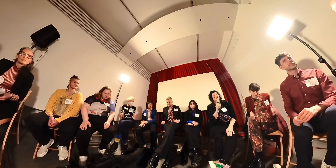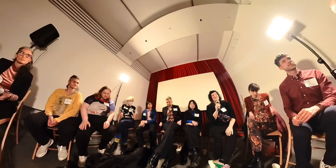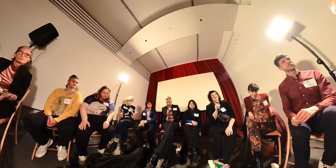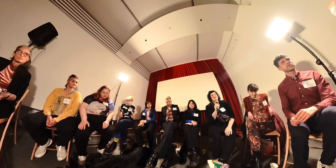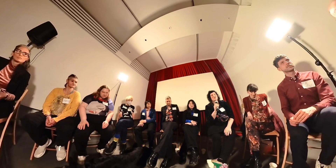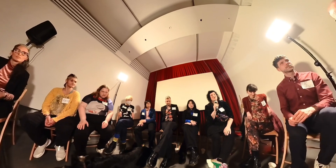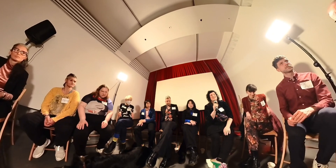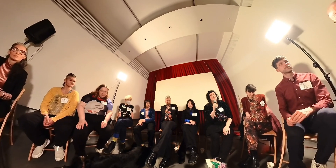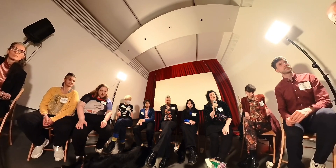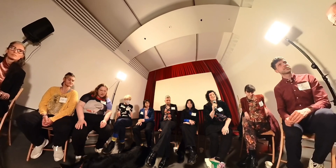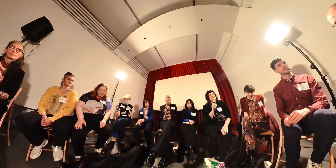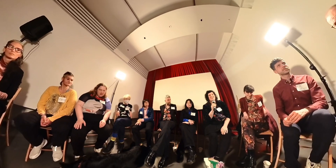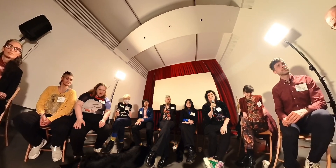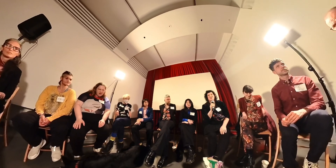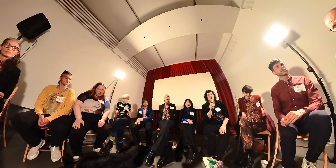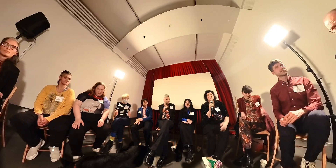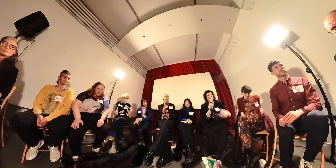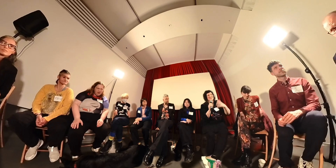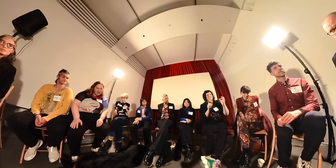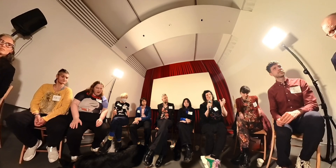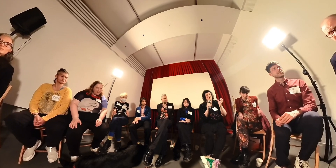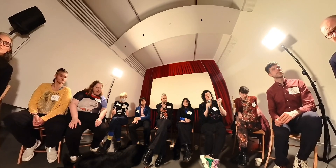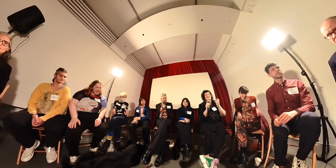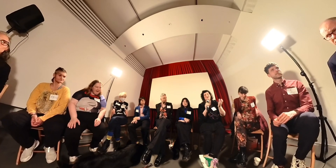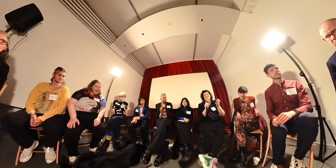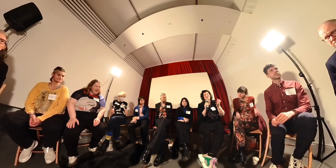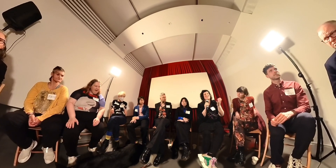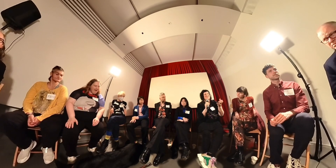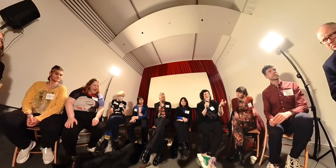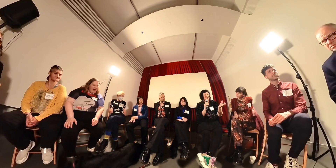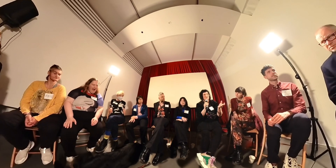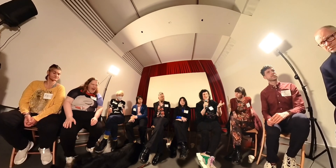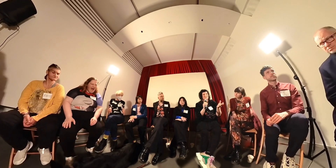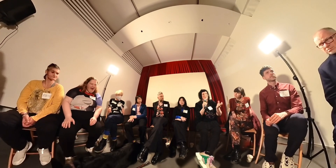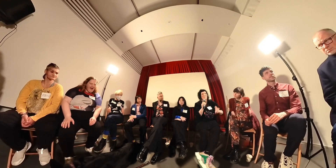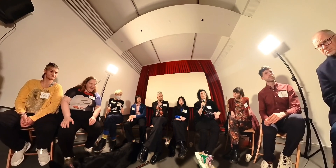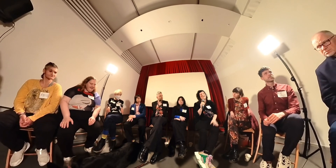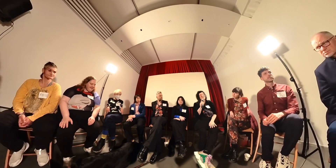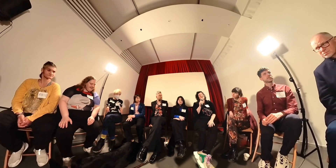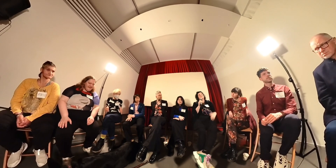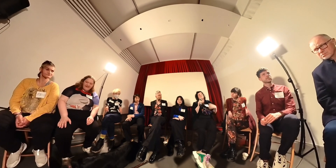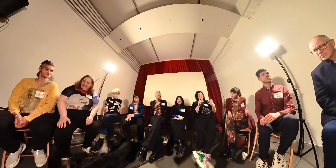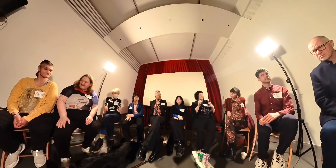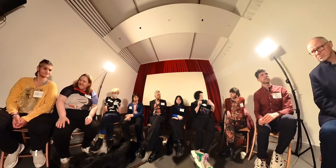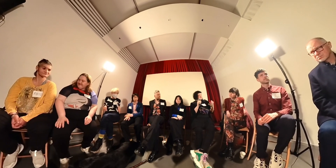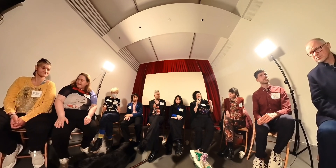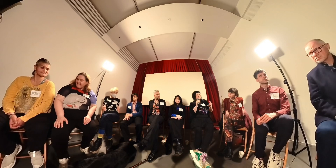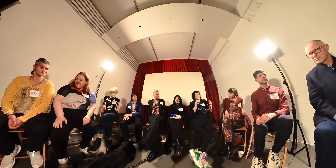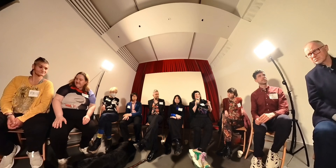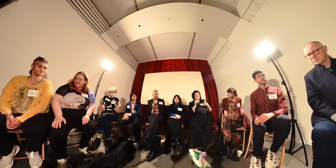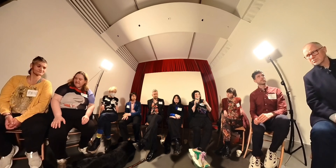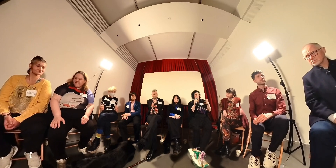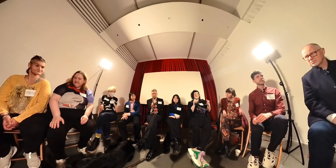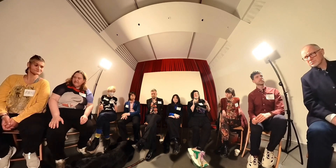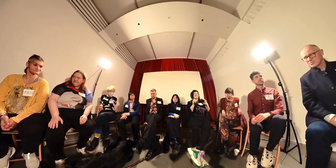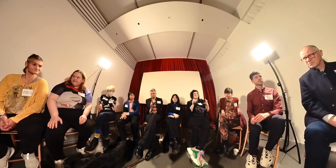Baumana, ktorý hovorí, že vždycky, keď máme niečo nové v tej spoločnosti, tak vždycky vzniká chaos. A mám pocit, že my v tom chaose